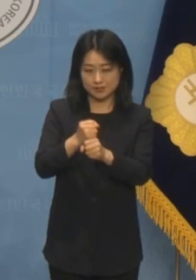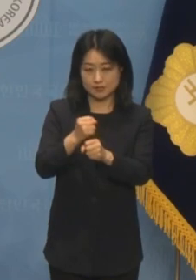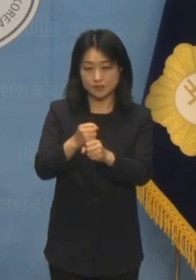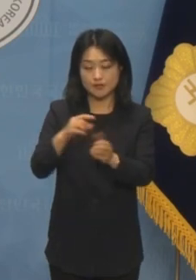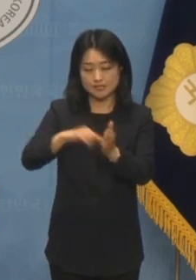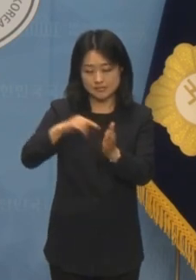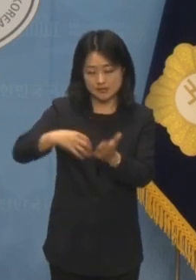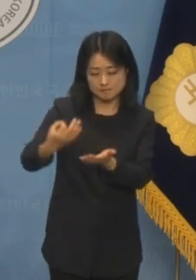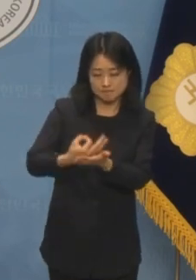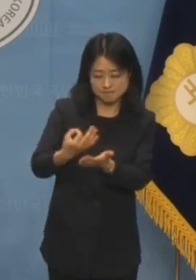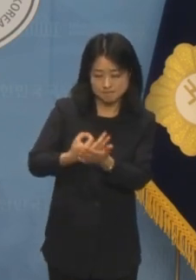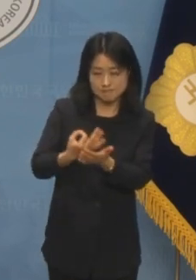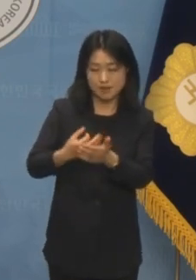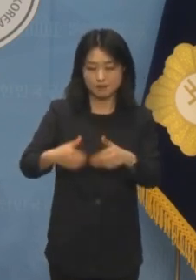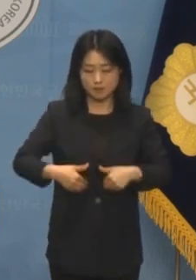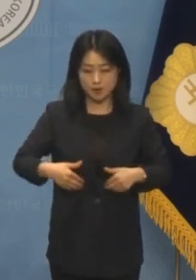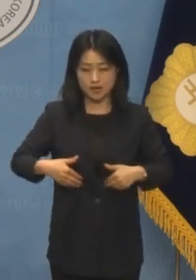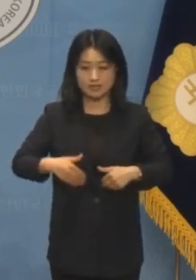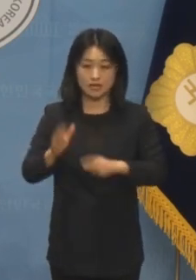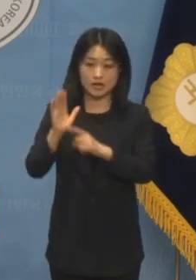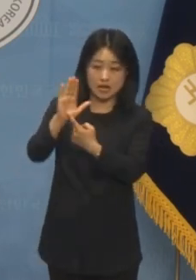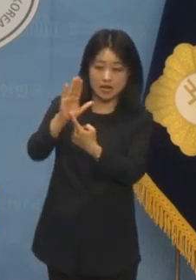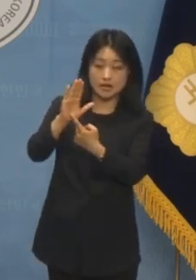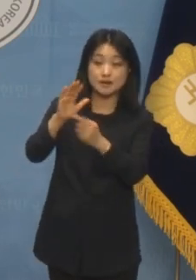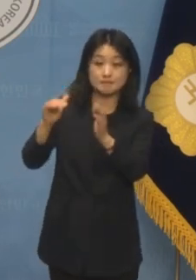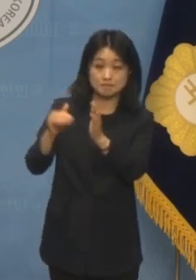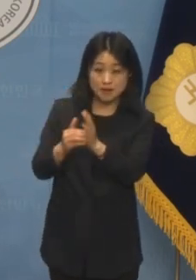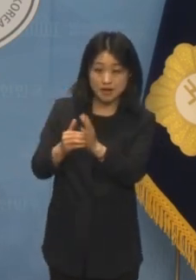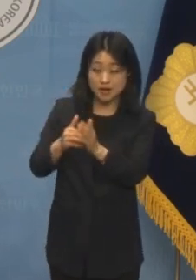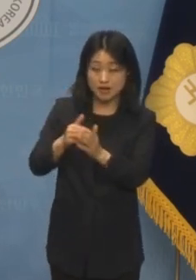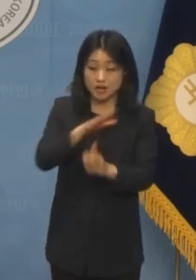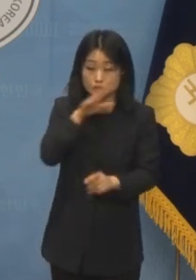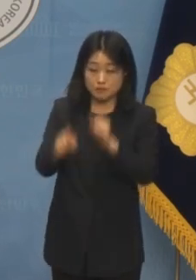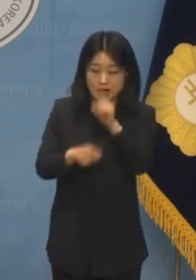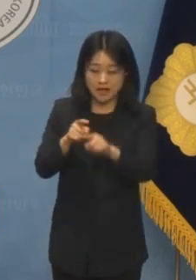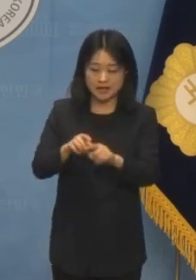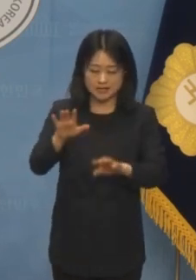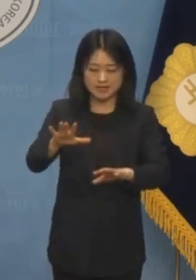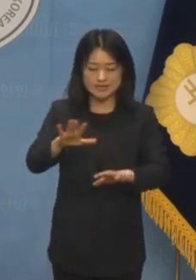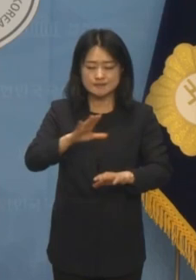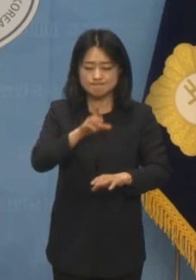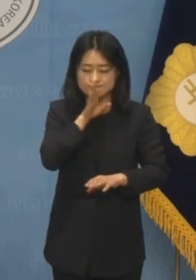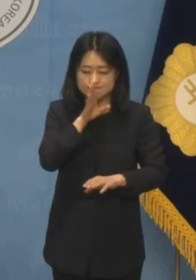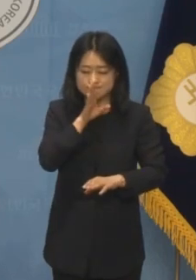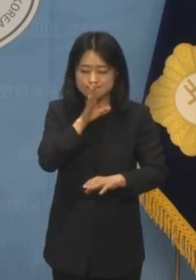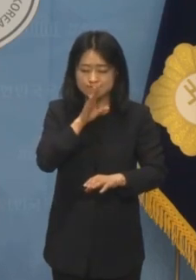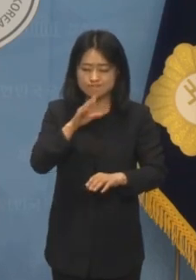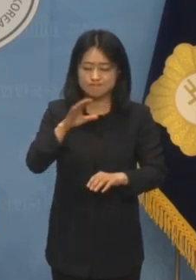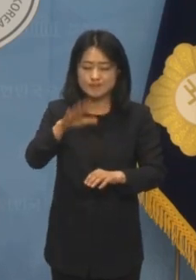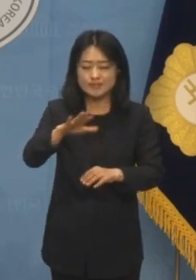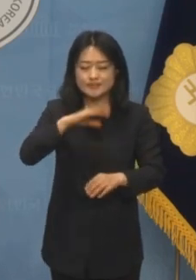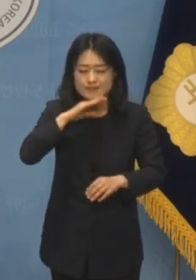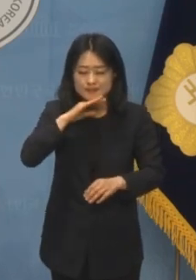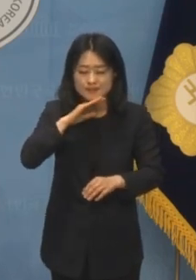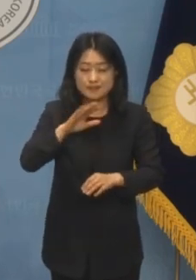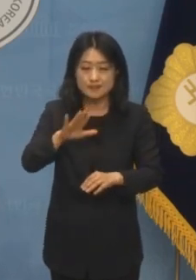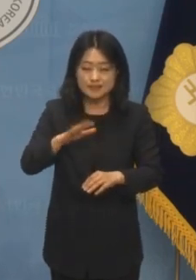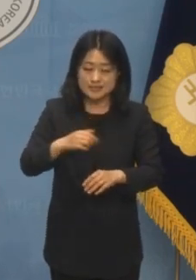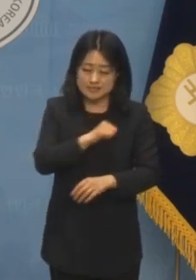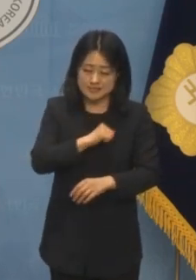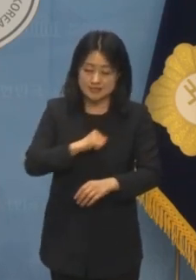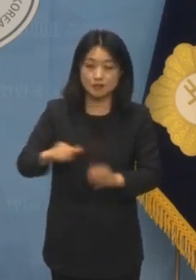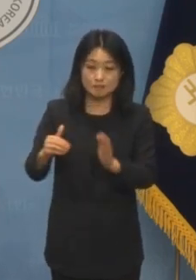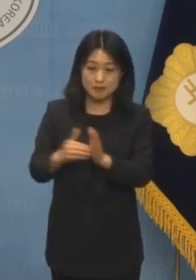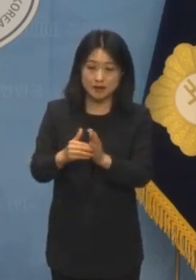잊은 것입니까? 종부세는 부동산 보유세의 하나로 부동산 투기 억제, 불평등